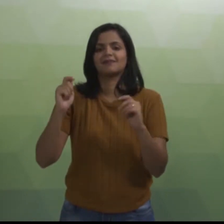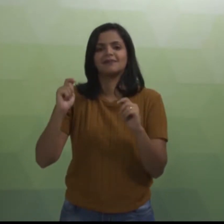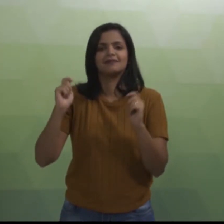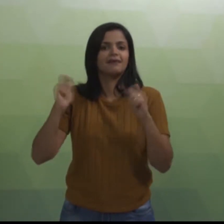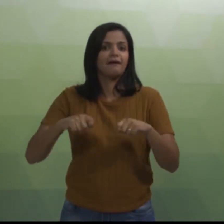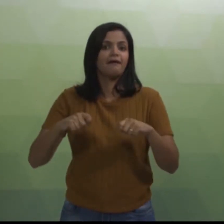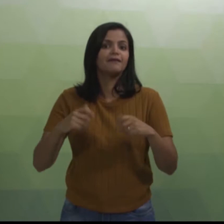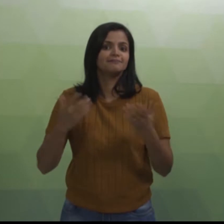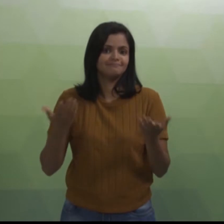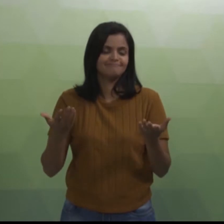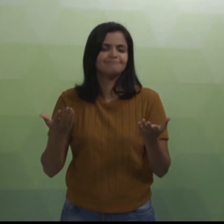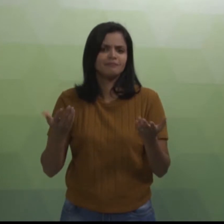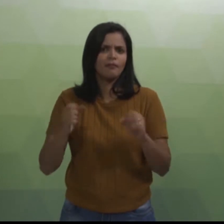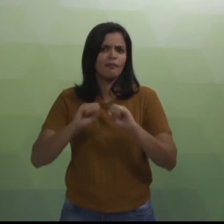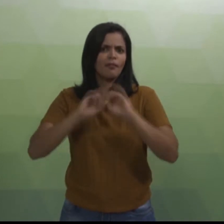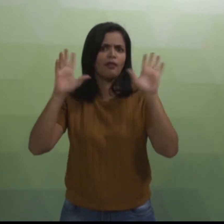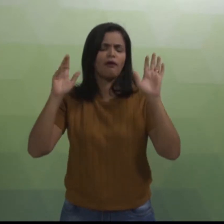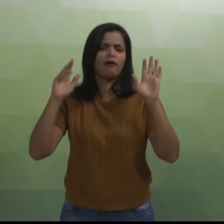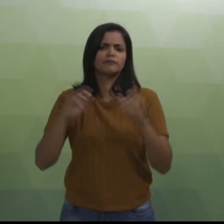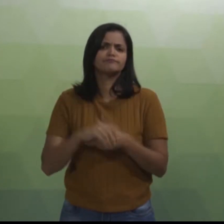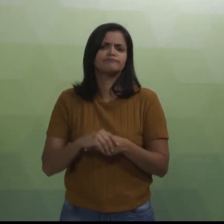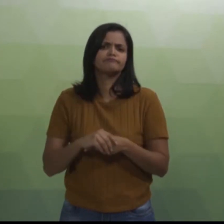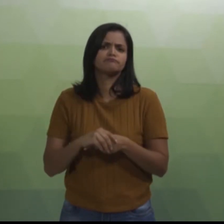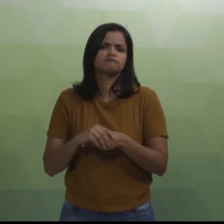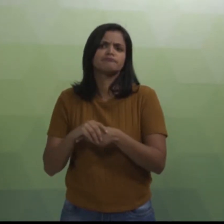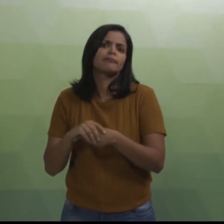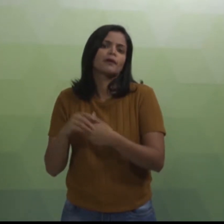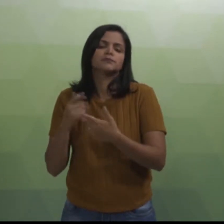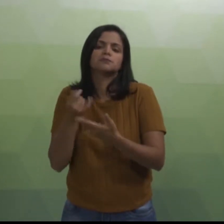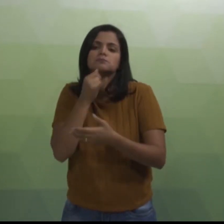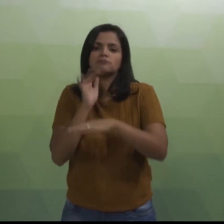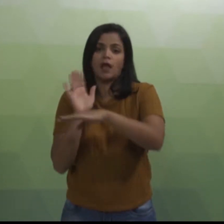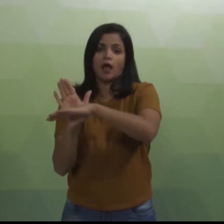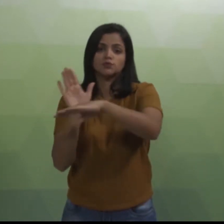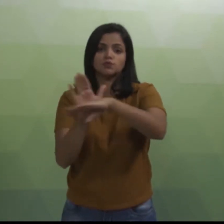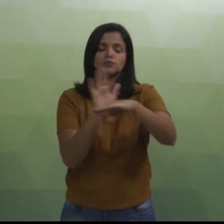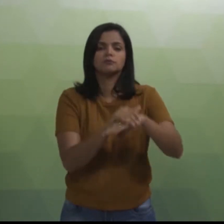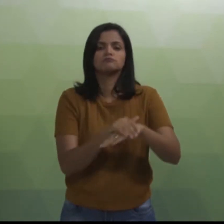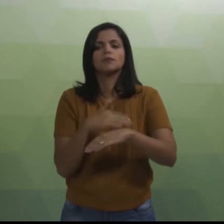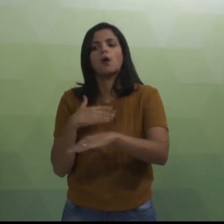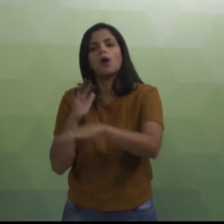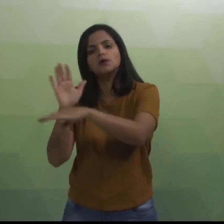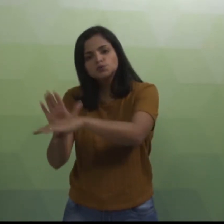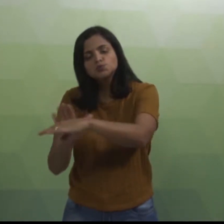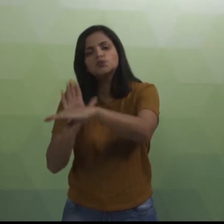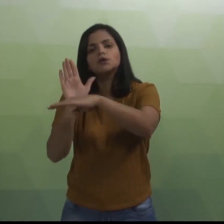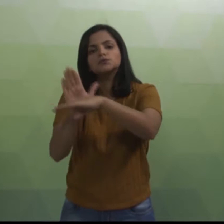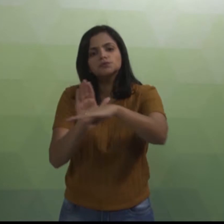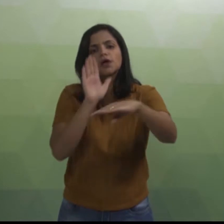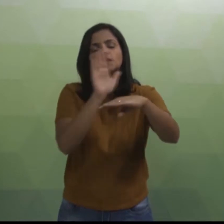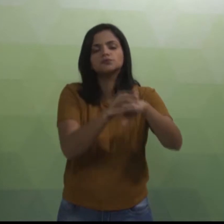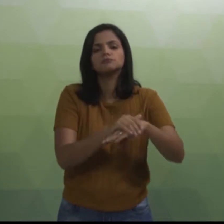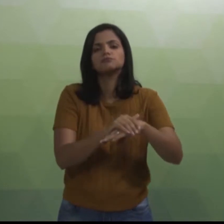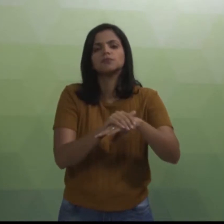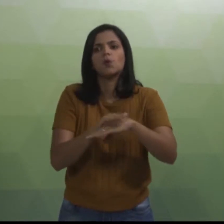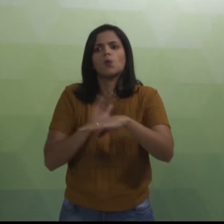vai utilizar a forma correta, essa marcação do espaço. Por exemplo, o verbo ajudar. Eu ajudo